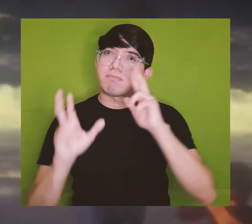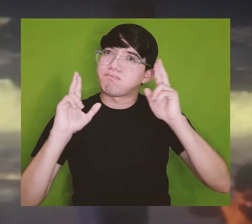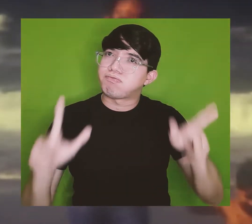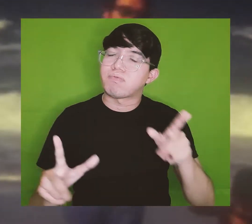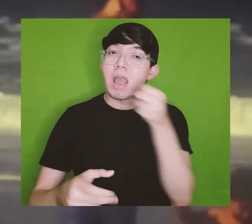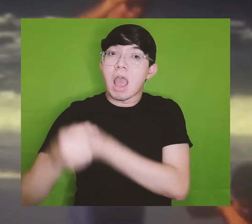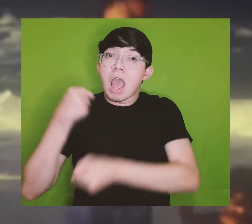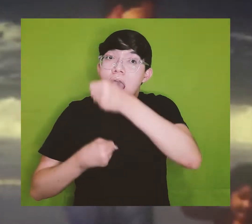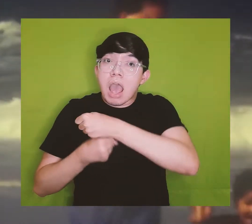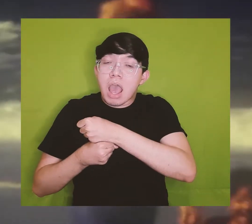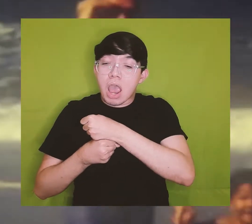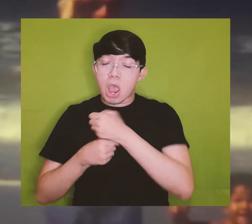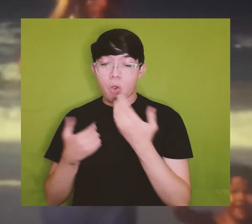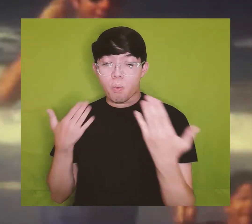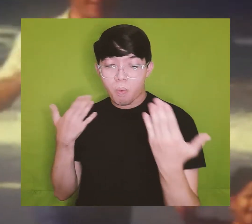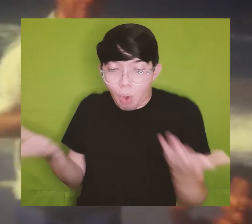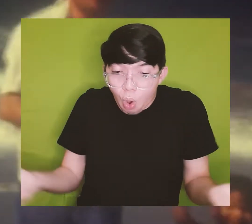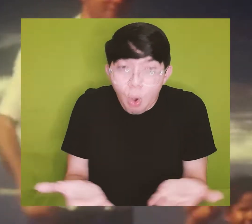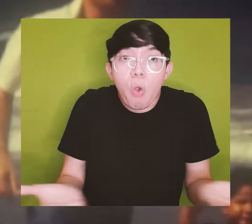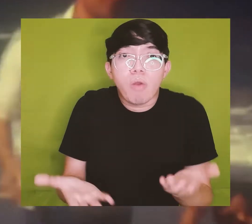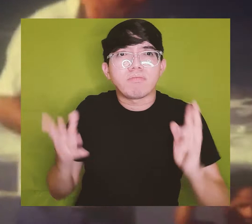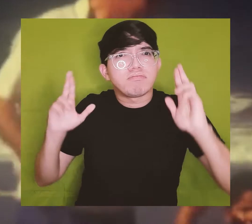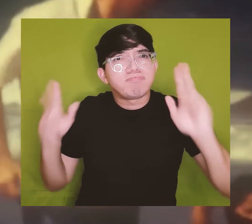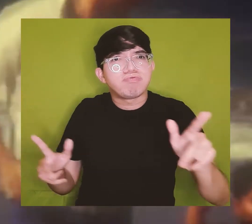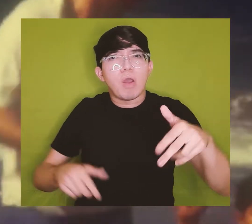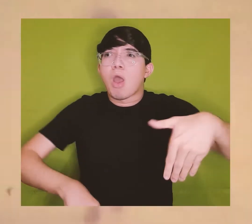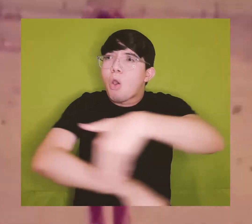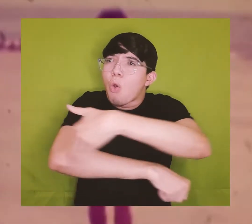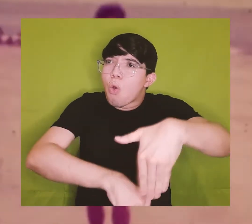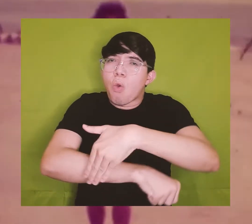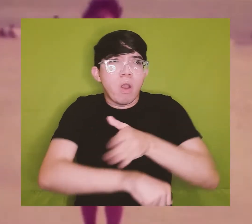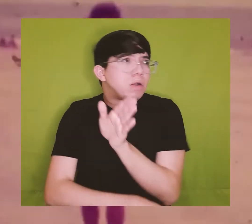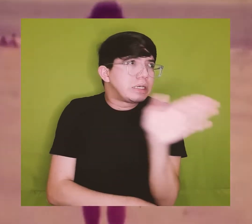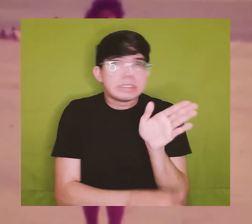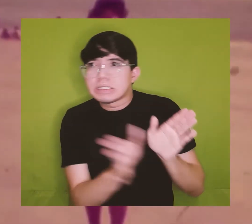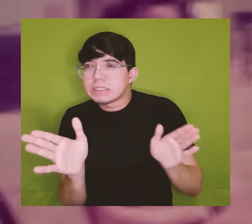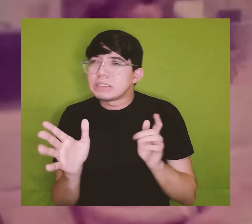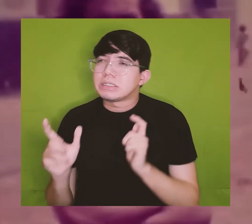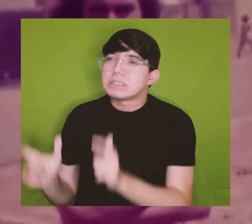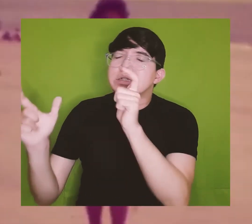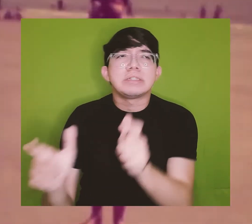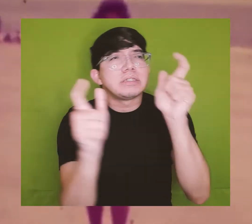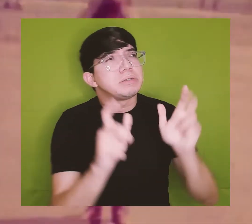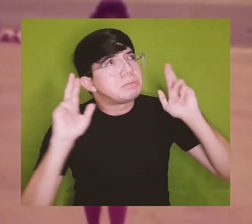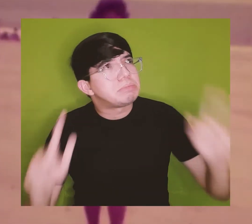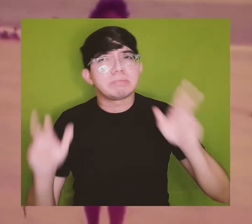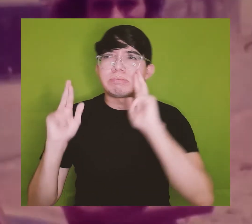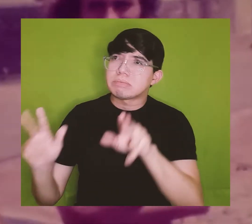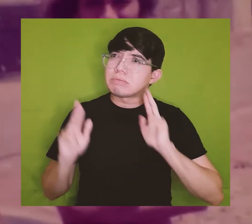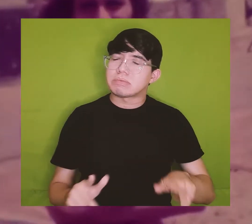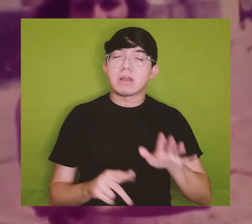Tipo, fizeram reformas, mudaram ruas, uma rua é contramão, a outra não é, não sei o quê. Então, isso mudou aquela localidade de um ponto que se me soltarem